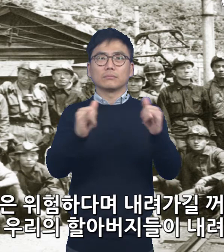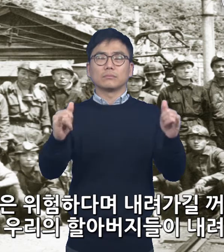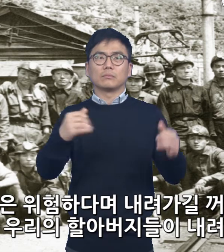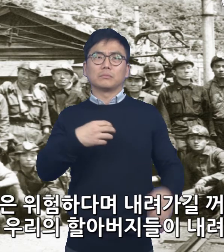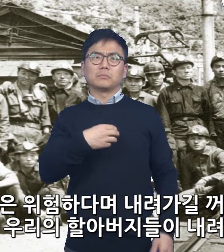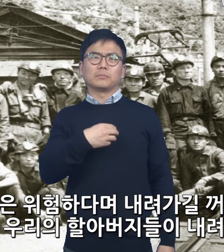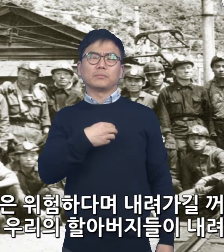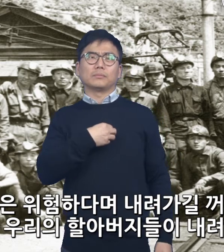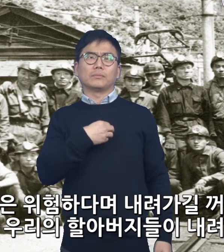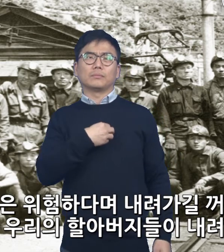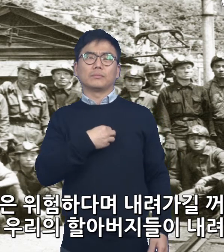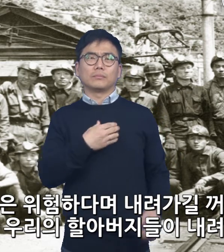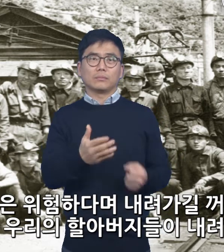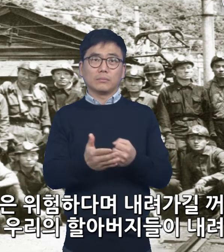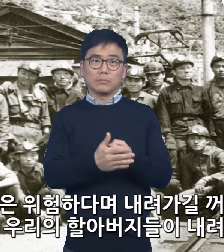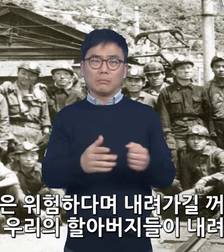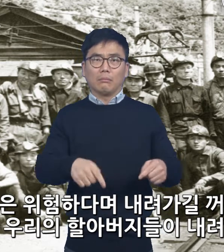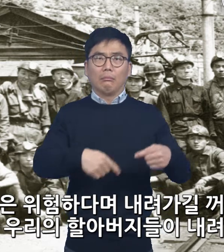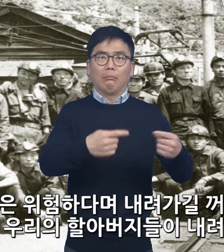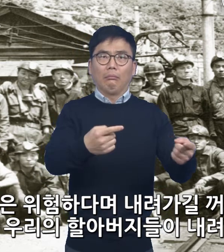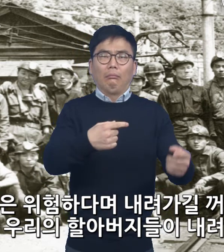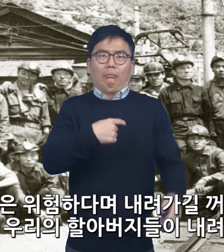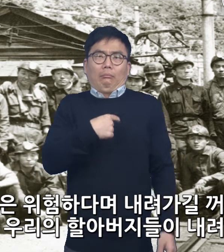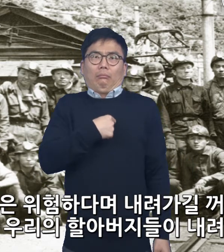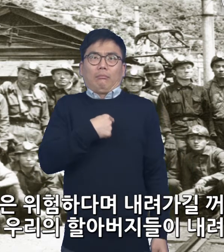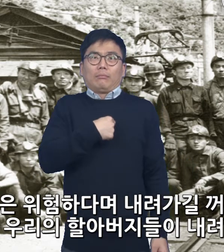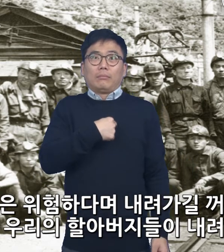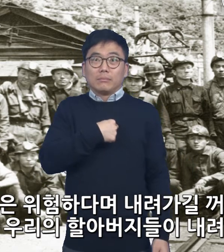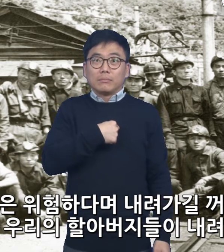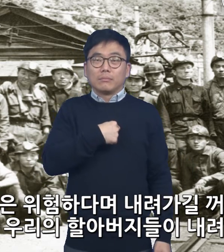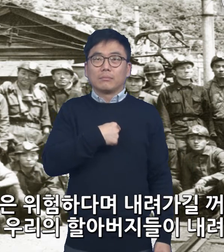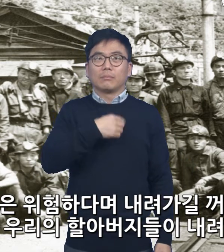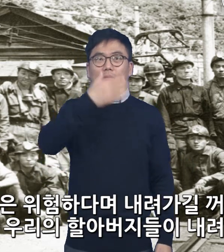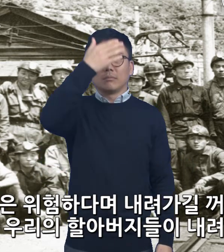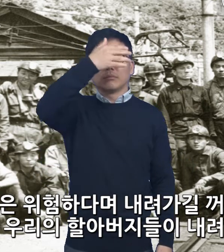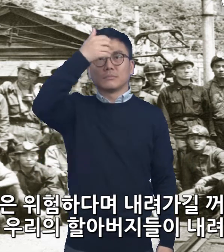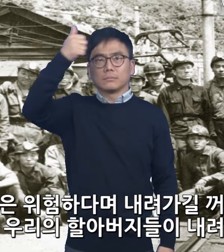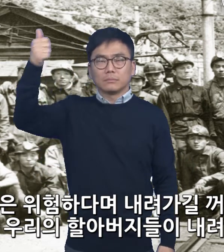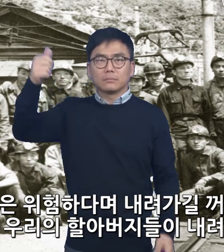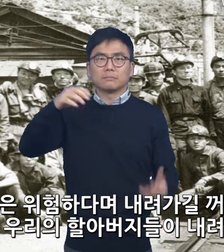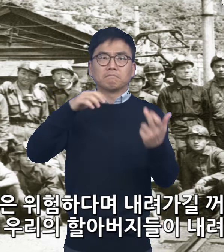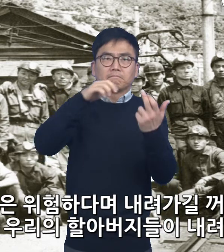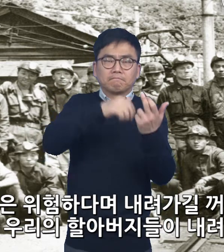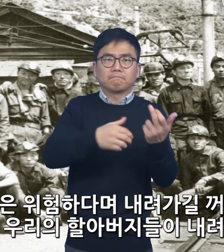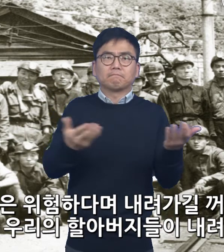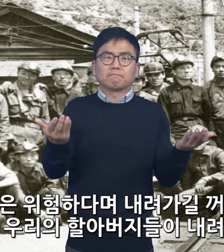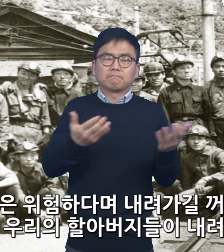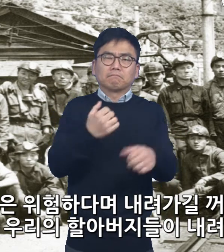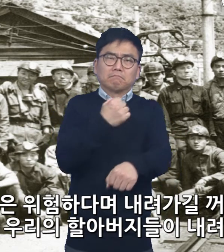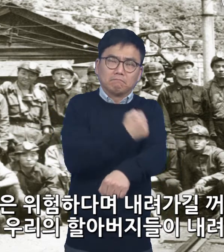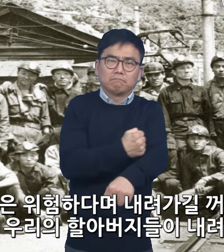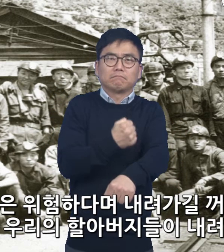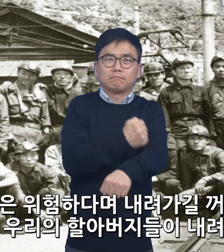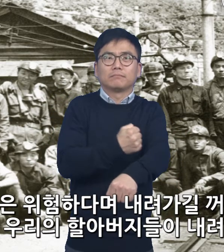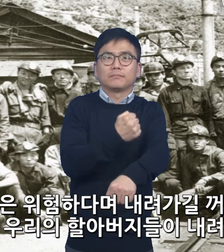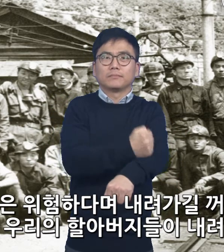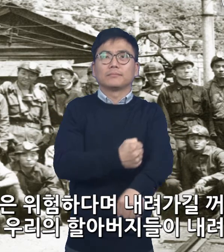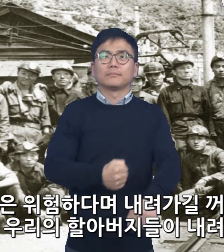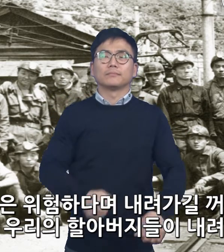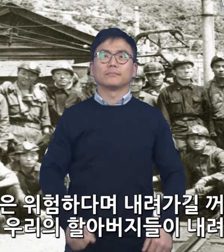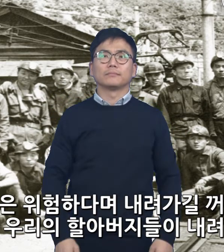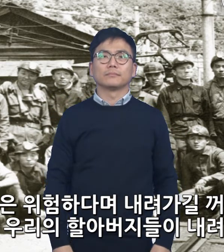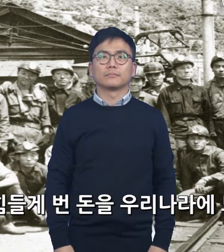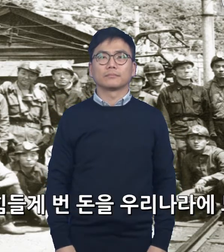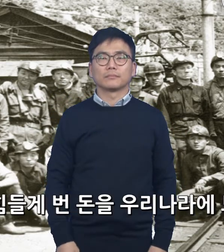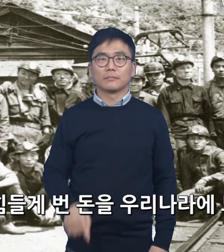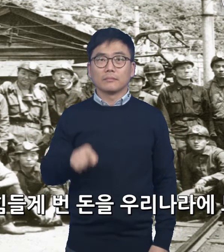독일 사람들은 위험하다며 내려가길 꺼렸던 깊은 갱도를 우리의 할아버지들이 내려갔던